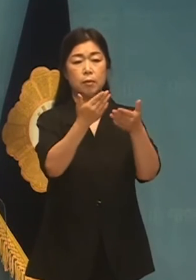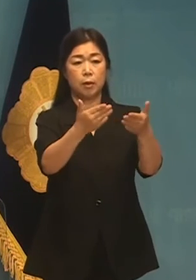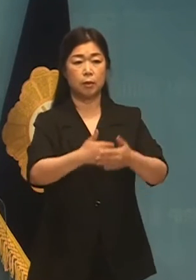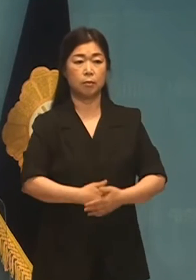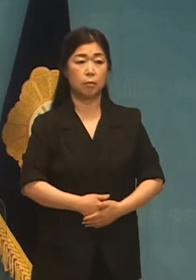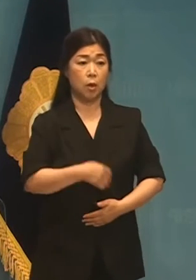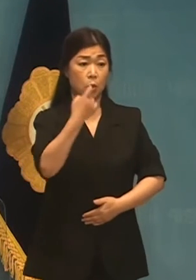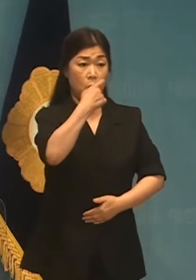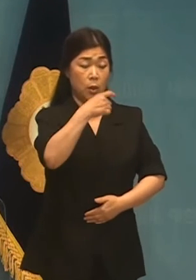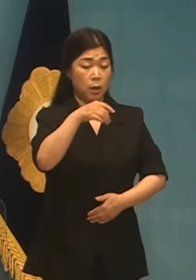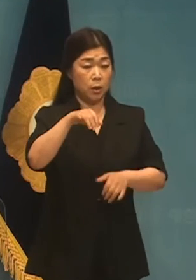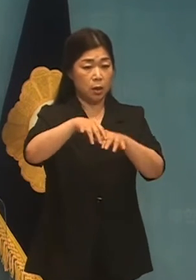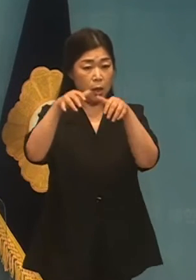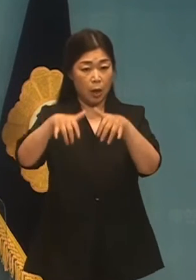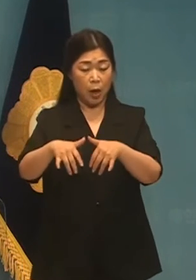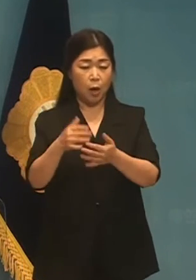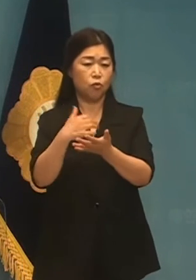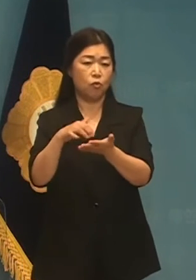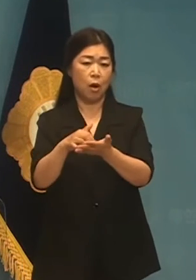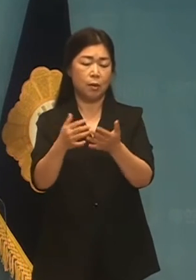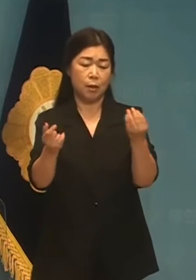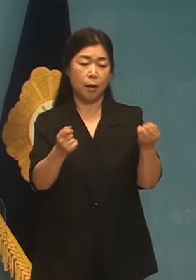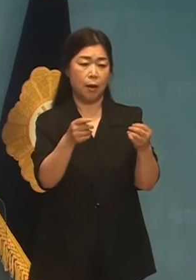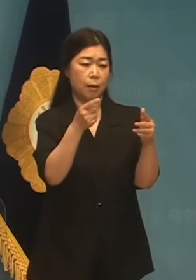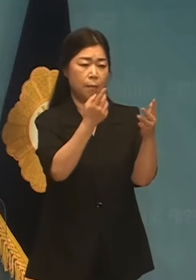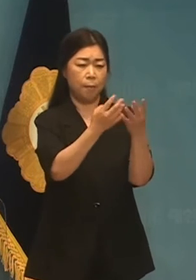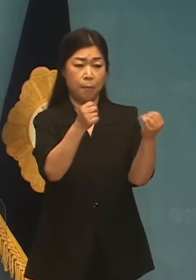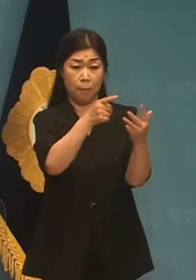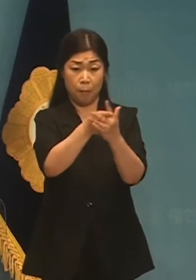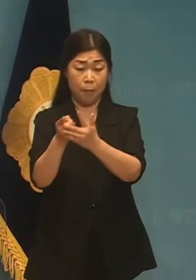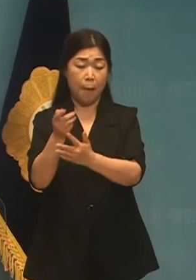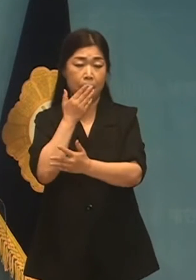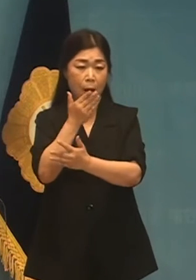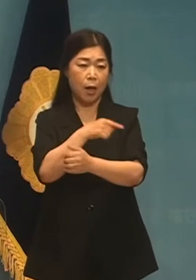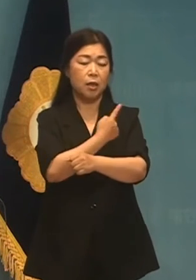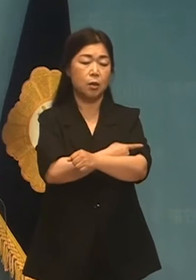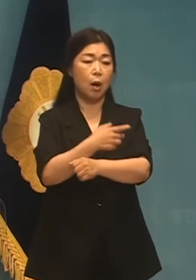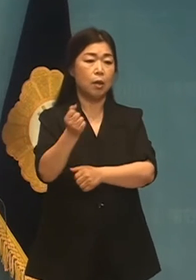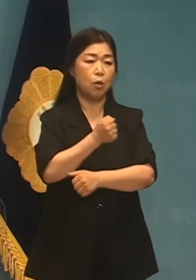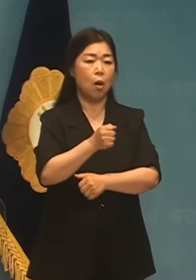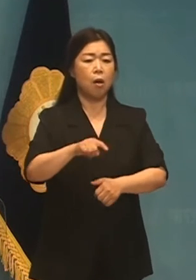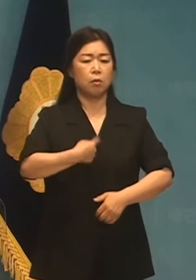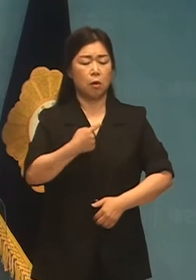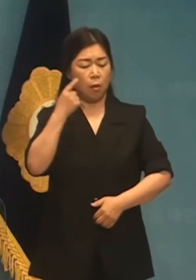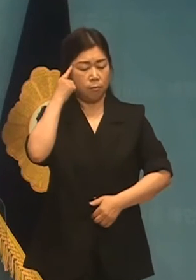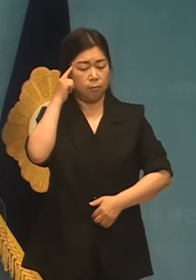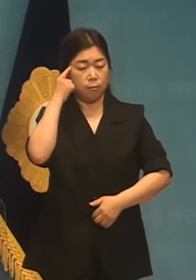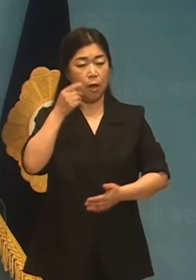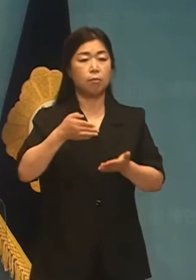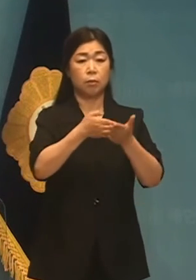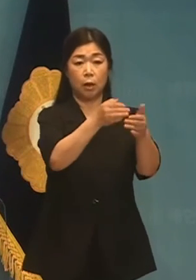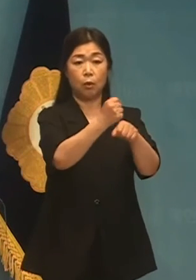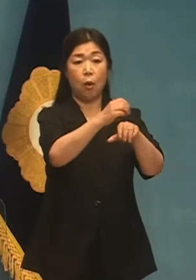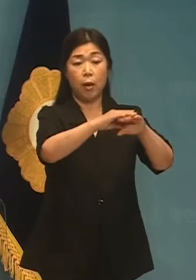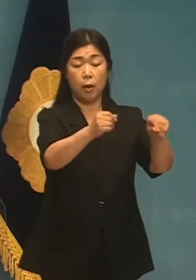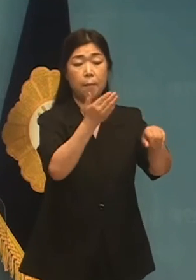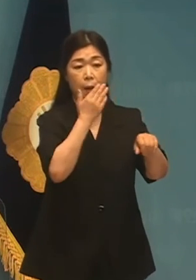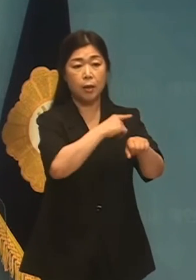논리적이고 체계적인 사고, 수학적인 사고를 할 수 있는 능력, 스스로 문제를 제기하고 해결할 수 있는